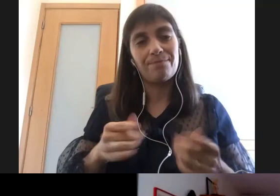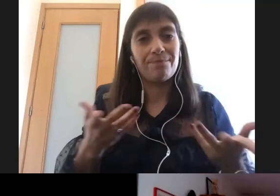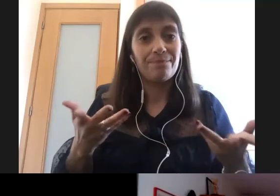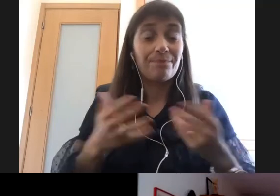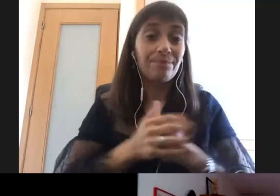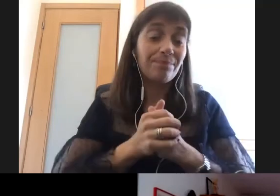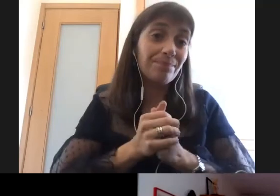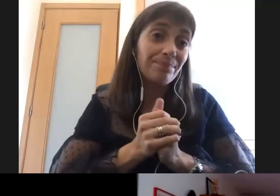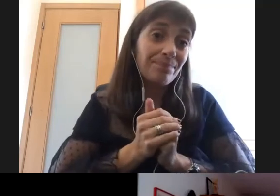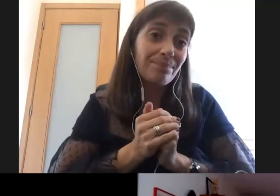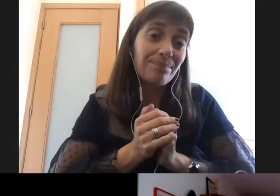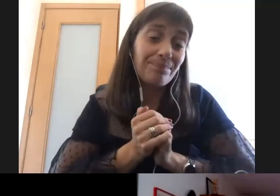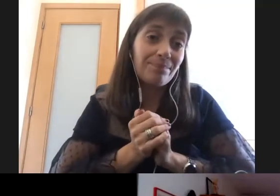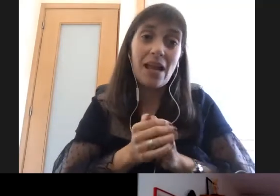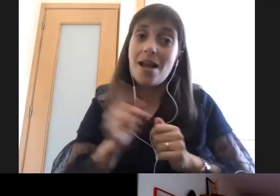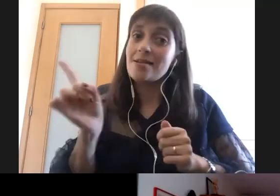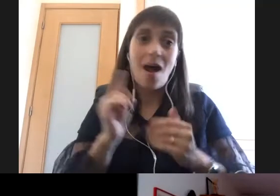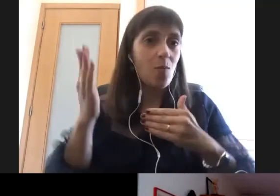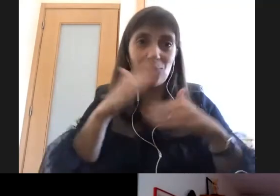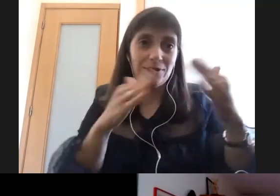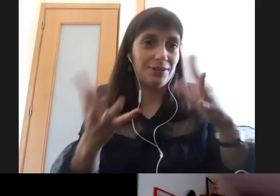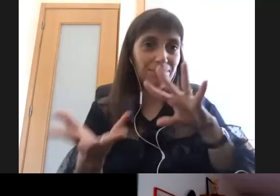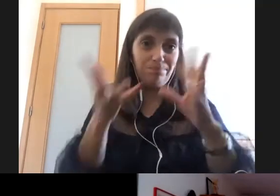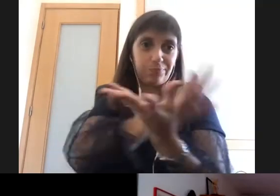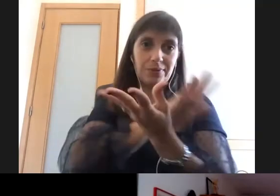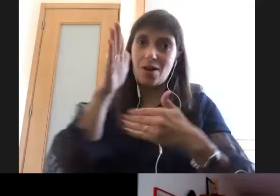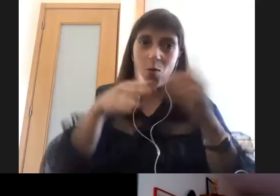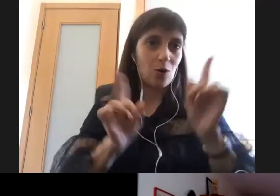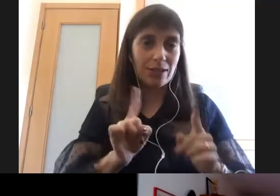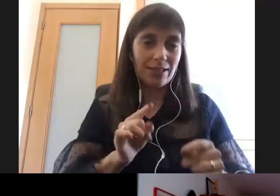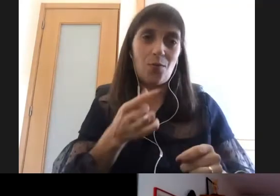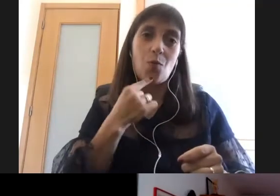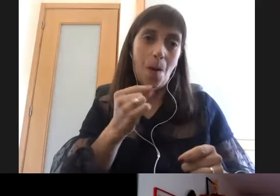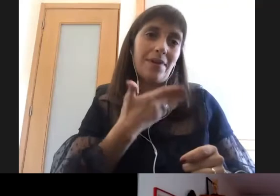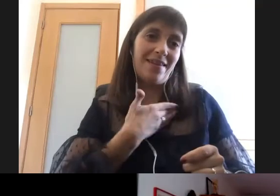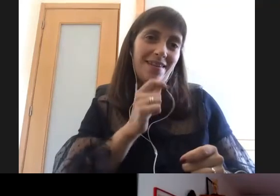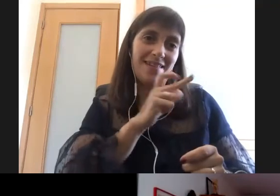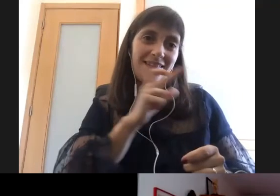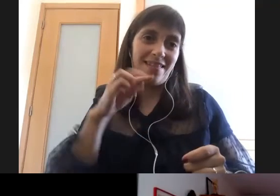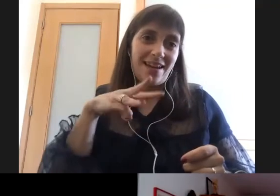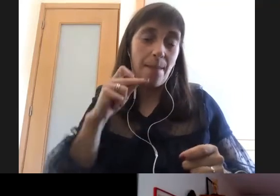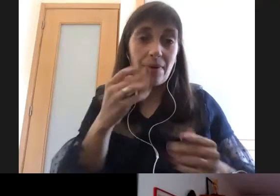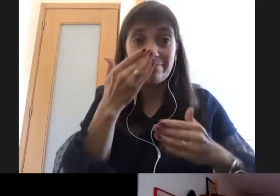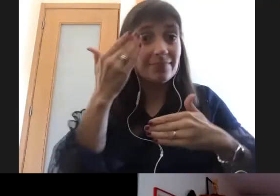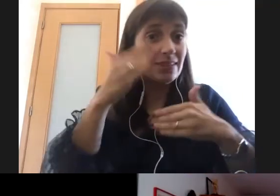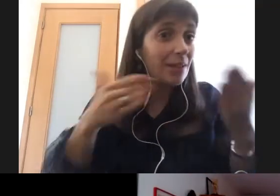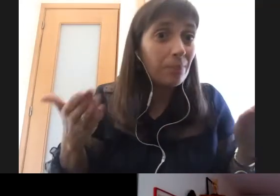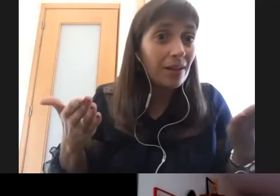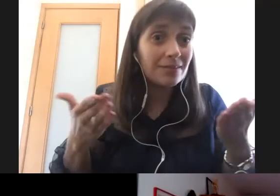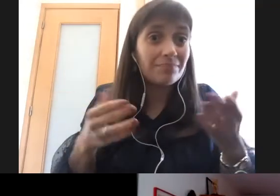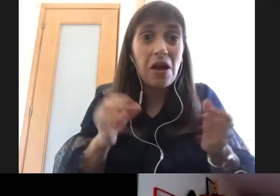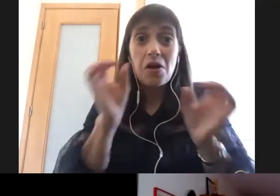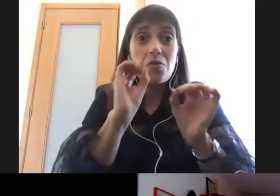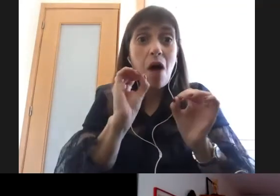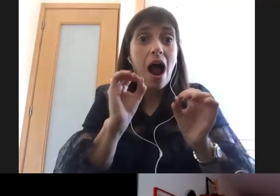não aconteceu a derrama, e, de repente, você não tinha o que mobilizasse a população para